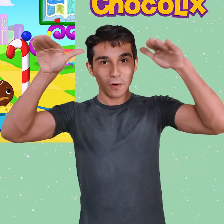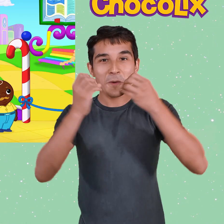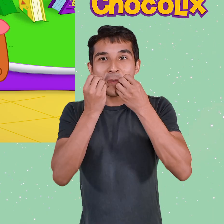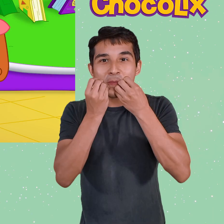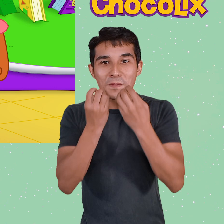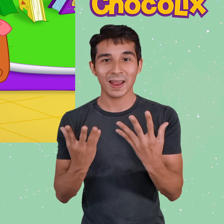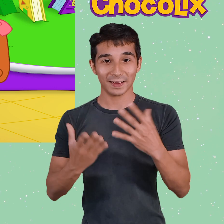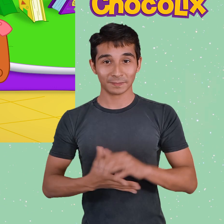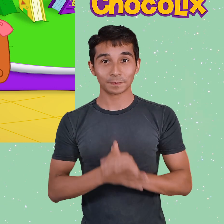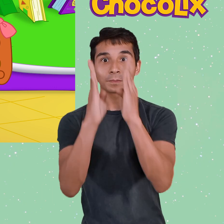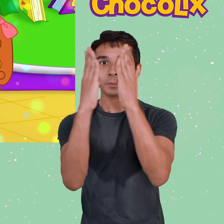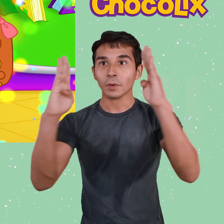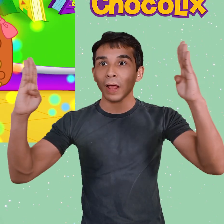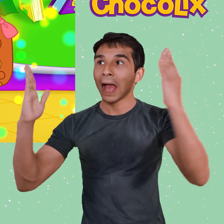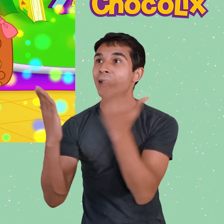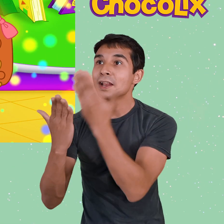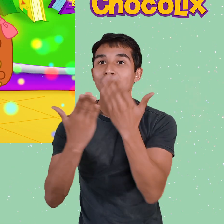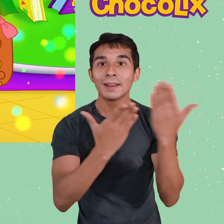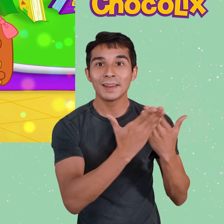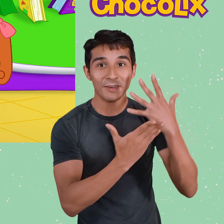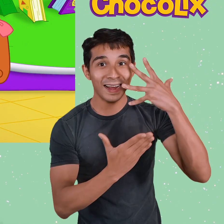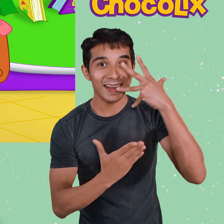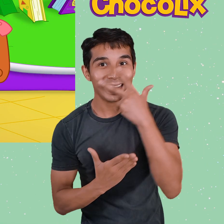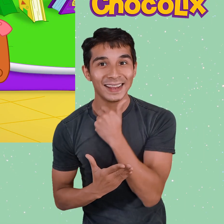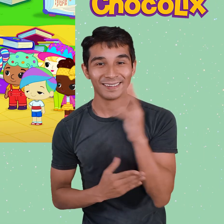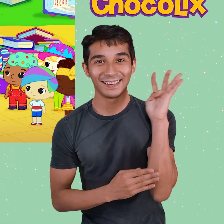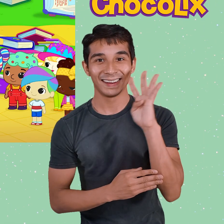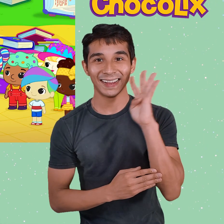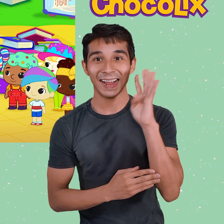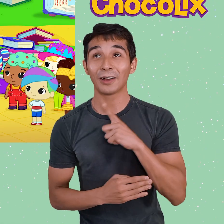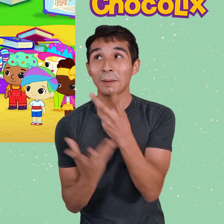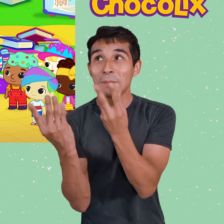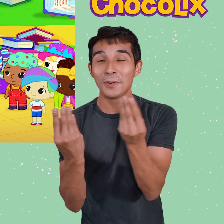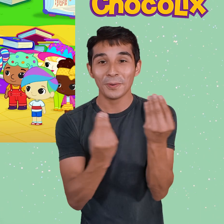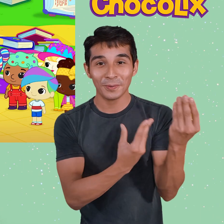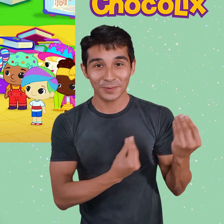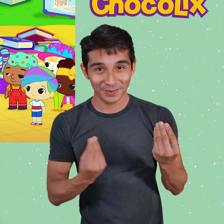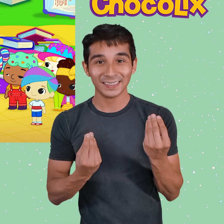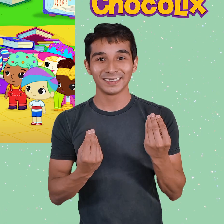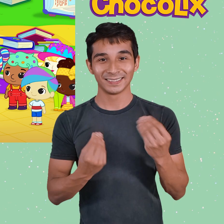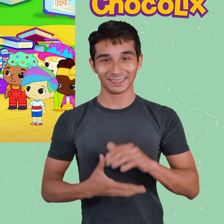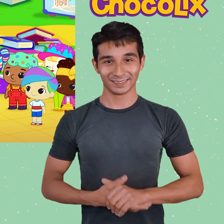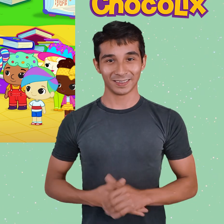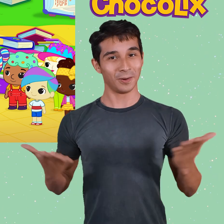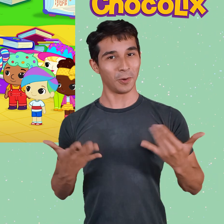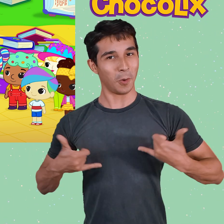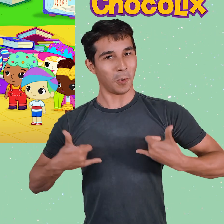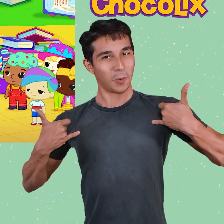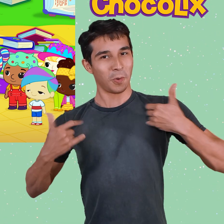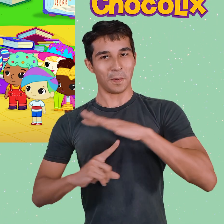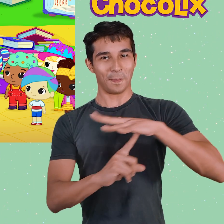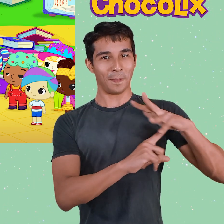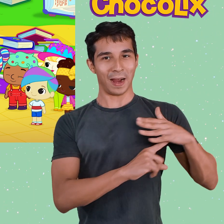ficou linda. Deve ter um montão de livros legais. Com muita honra, inauguro o Parque da Leitura